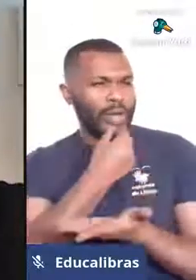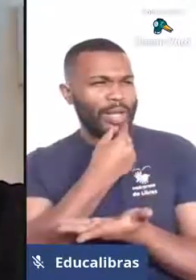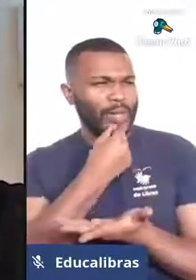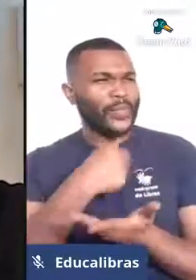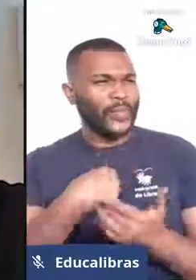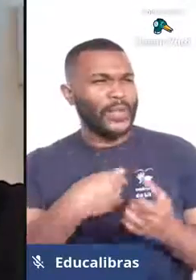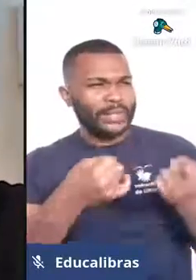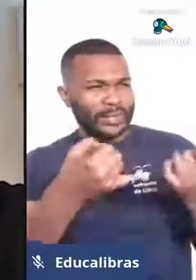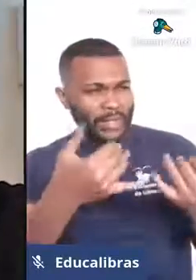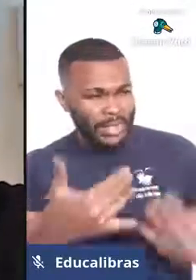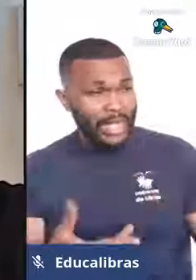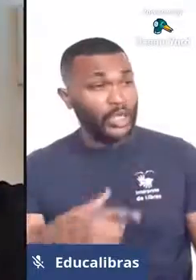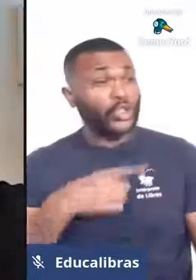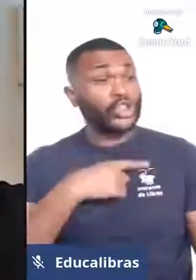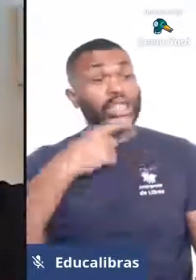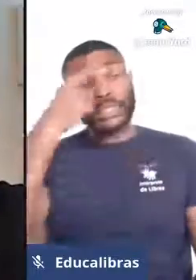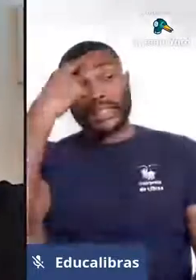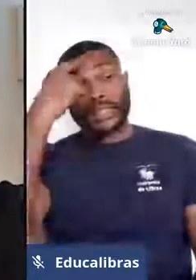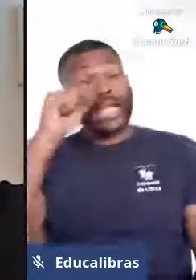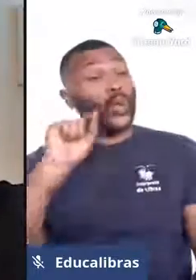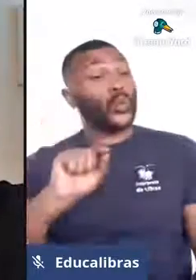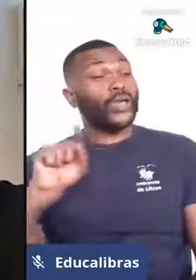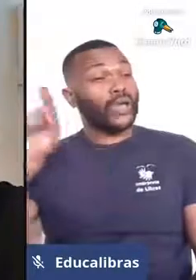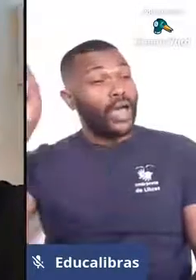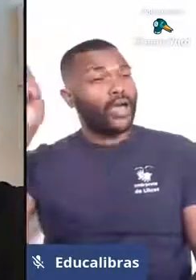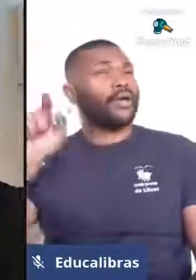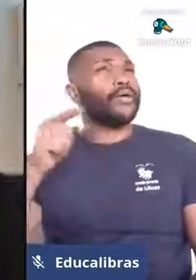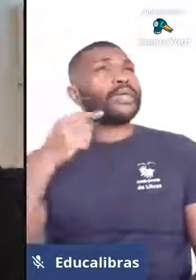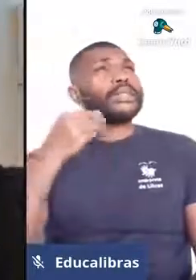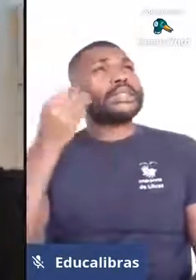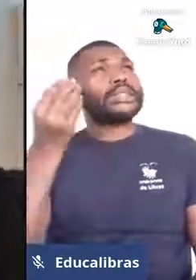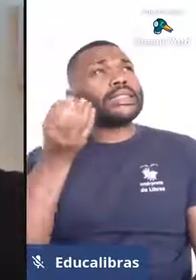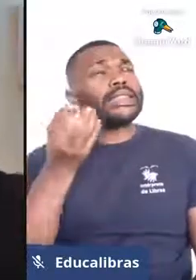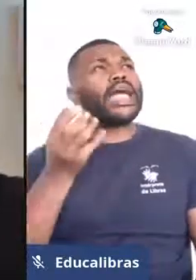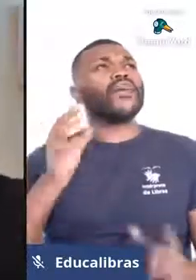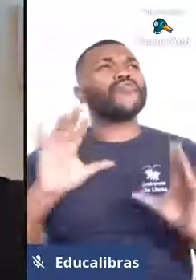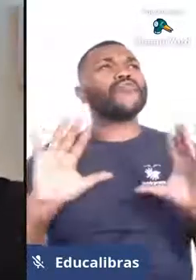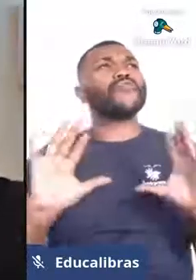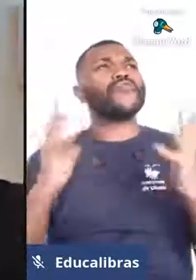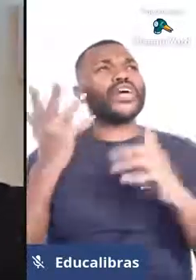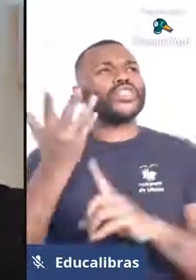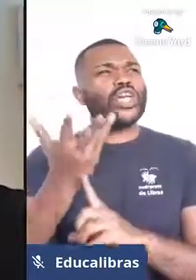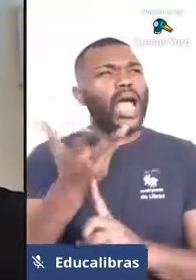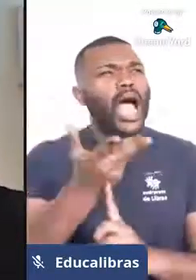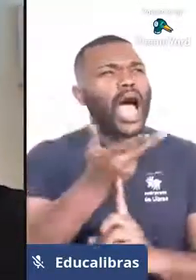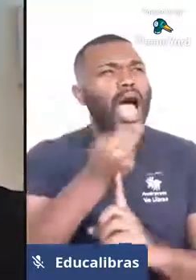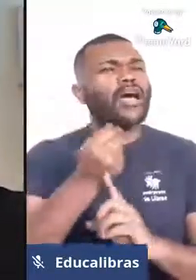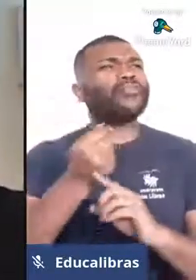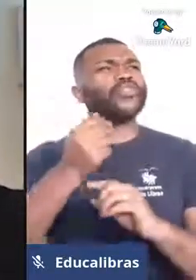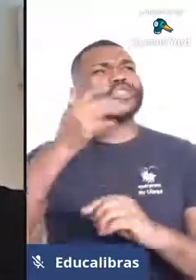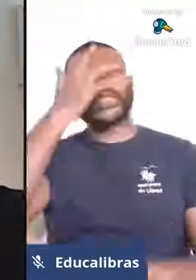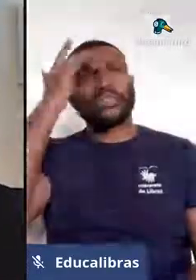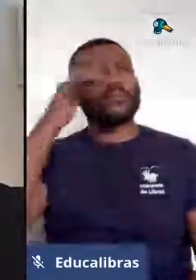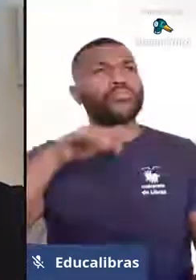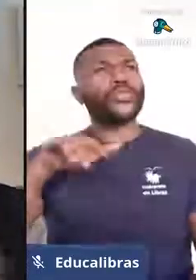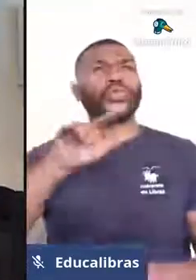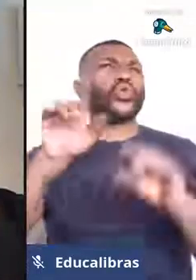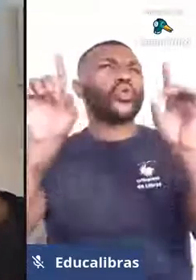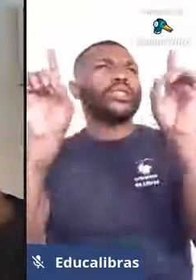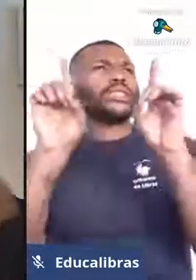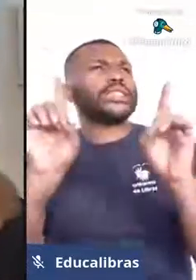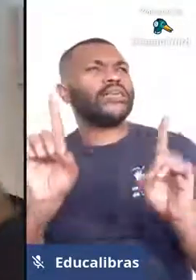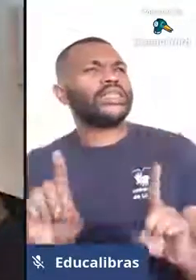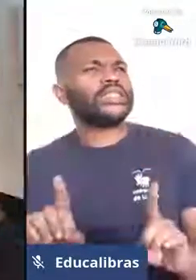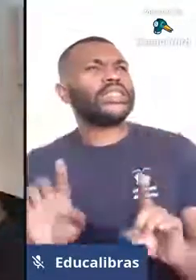Havia uma ideia inicial de se fazer festivais de arte com deficiência, que na verdade isso foi